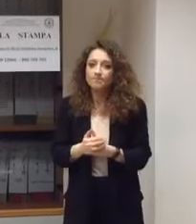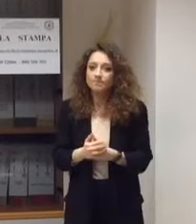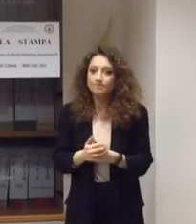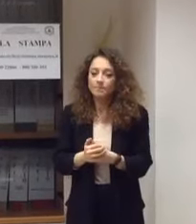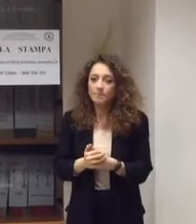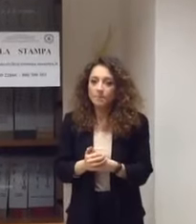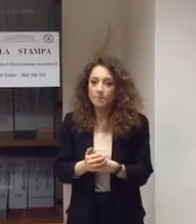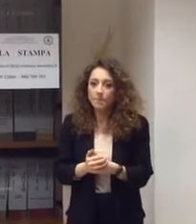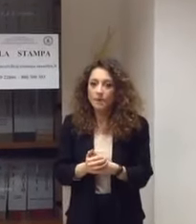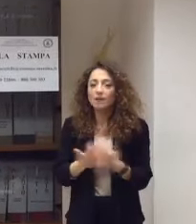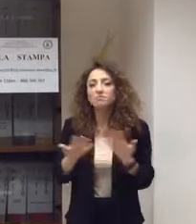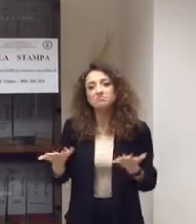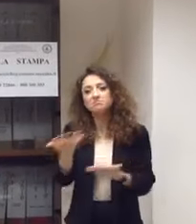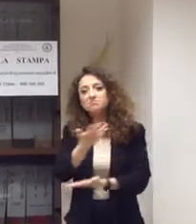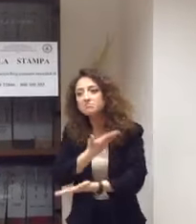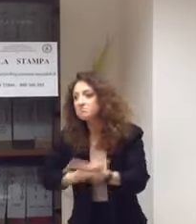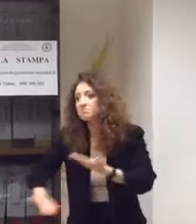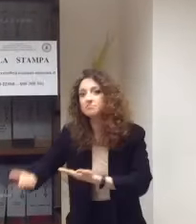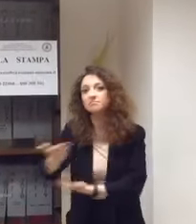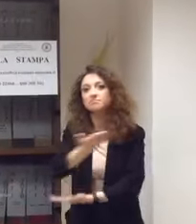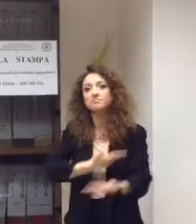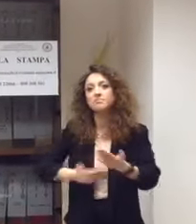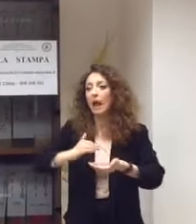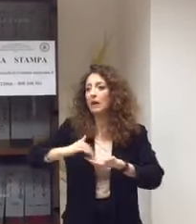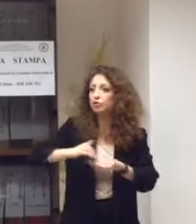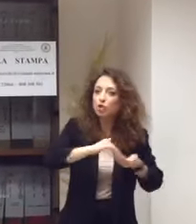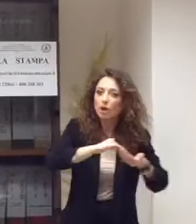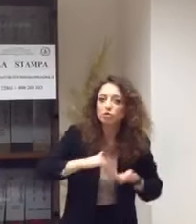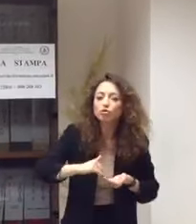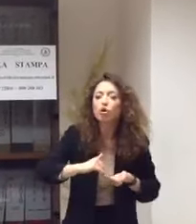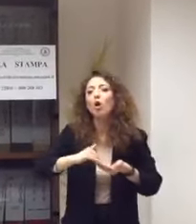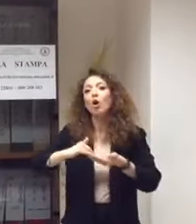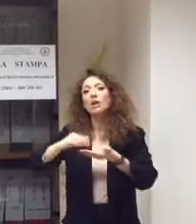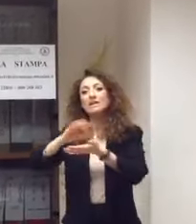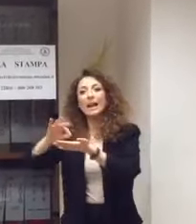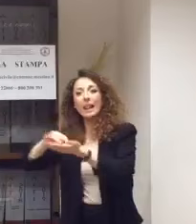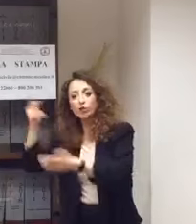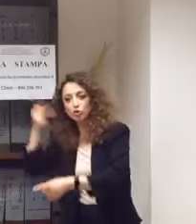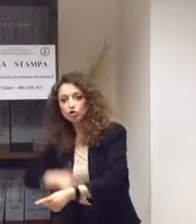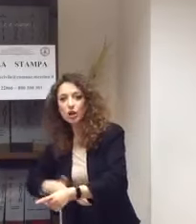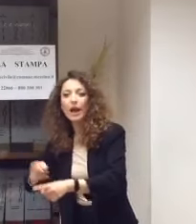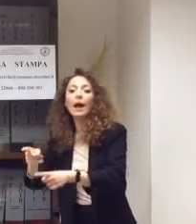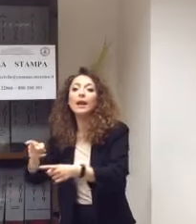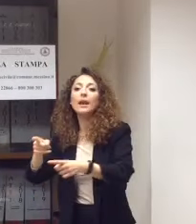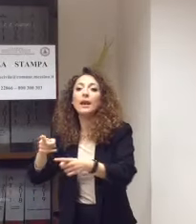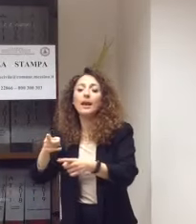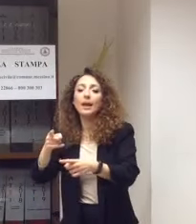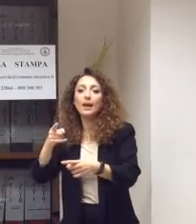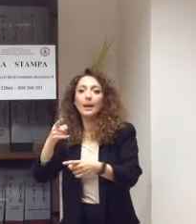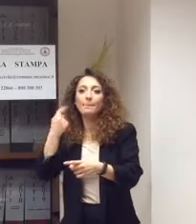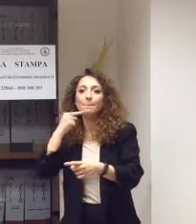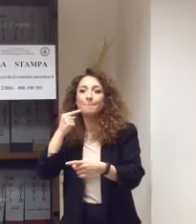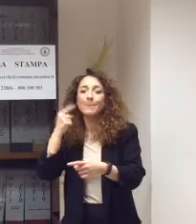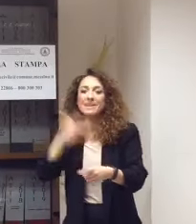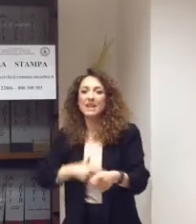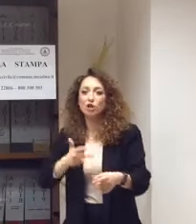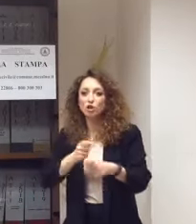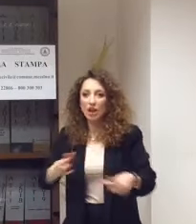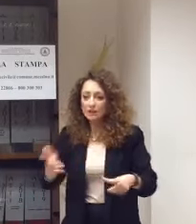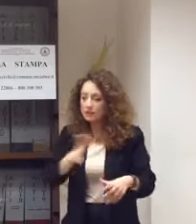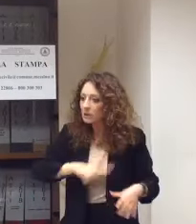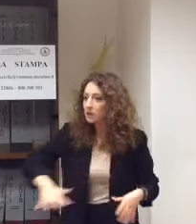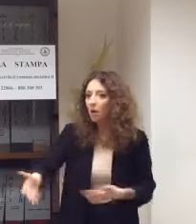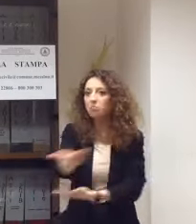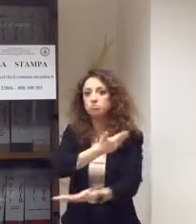riscontrato una positiva sinergia tra le varie associazioni, il segretariato sociale e la Messina Social City, insomma è rimasto entusiasta. Però Sua